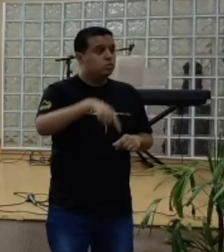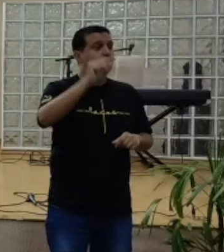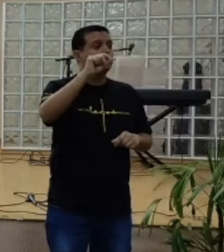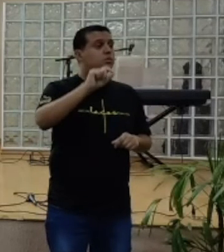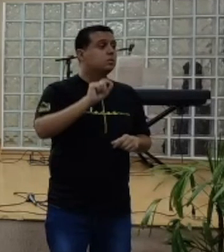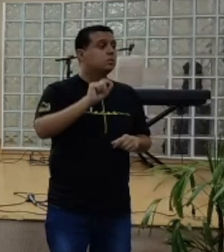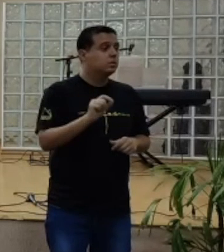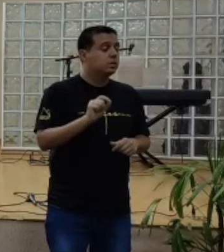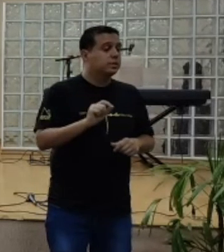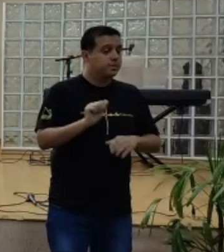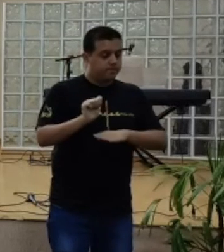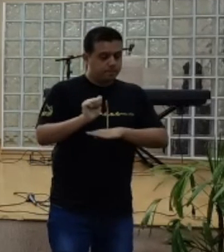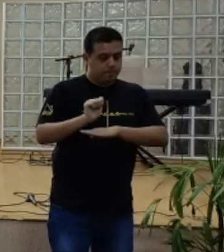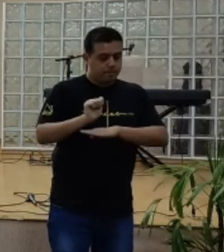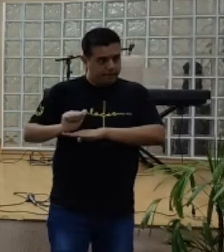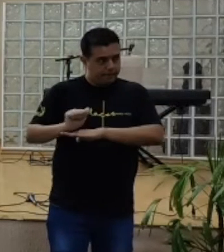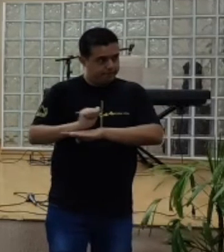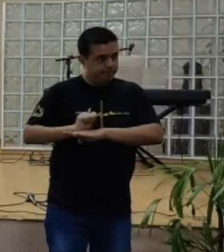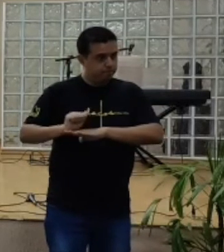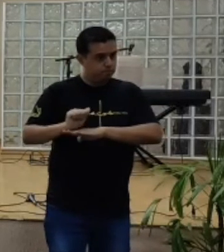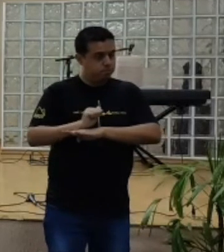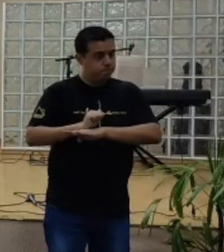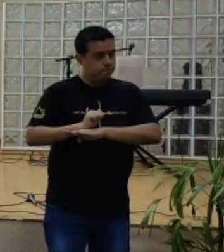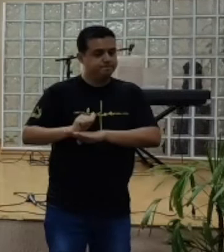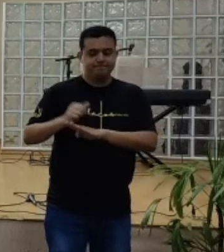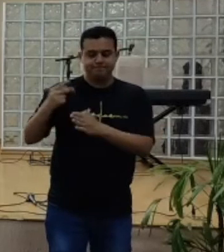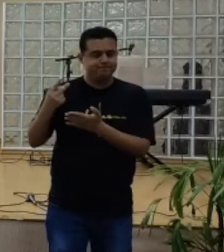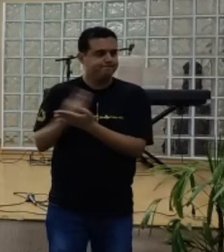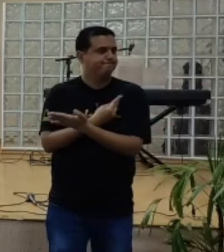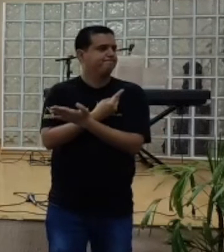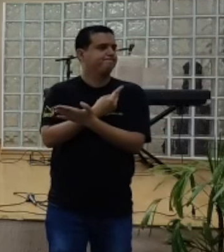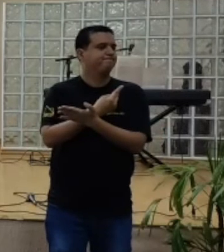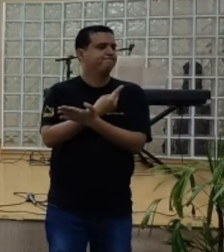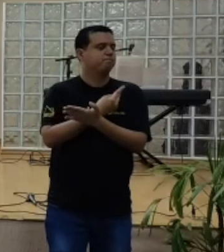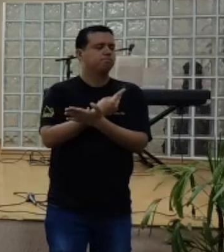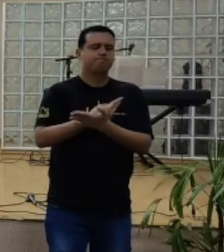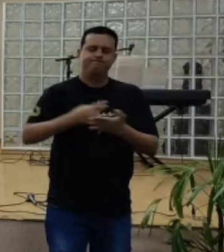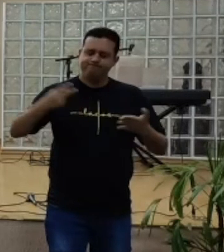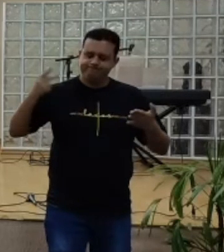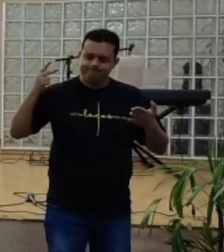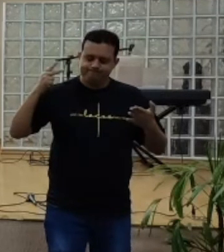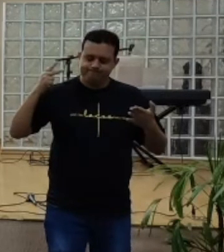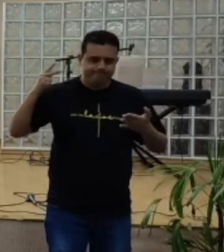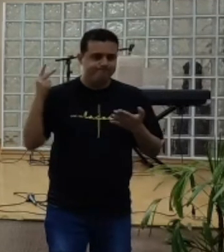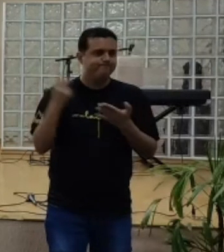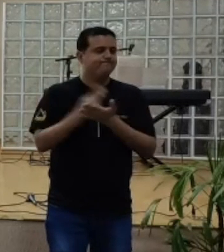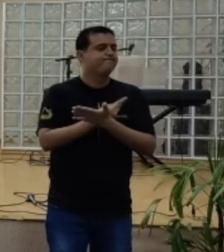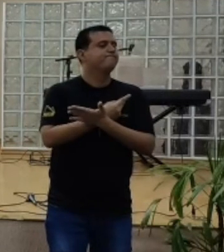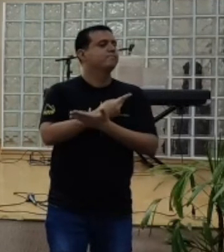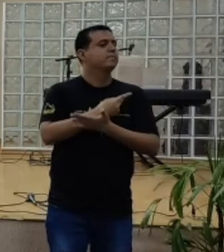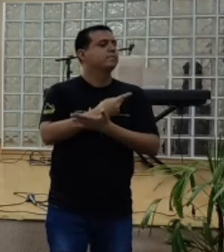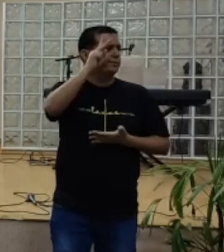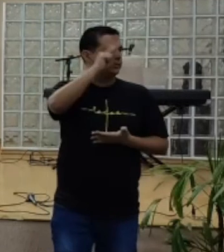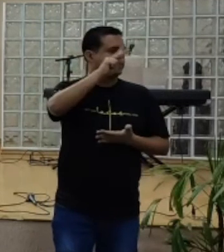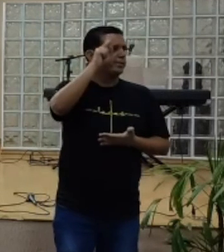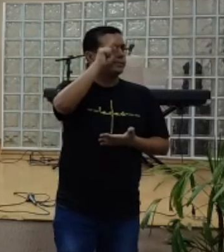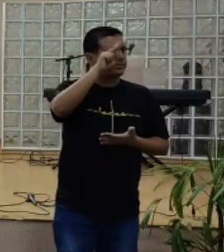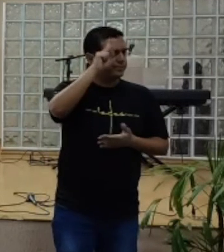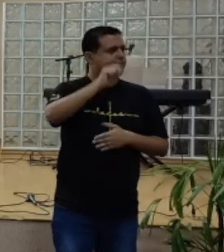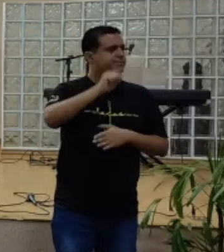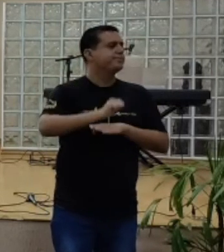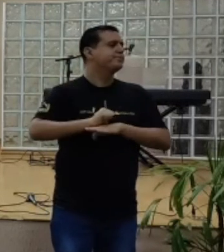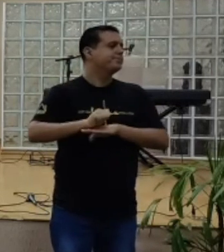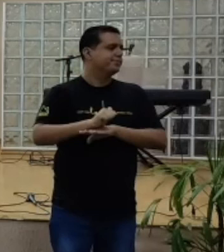que Abraão comete um erro. Um dos grandes erros da história de Abraão é esta história